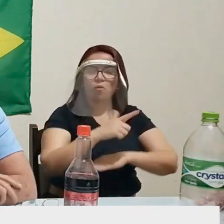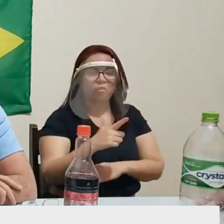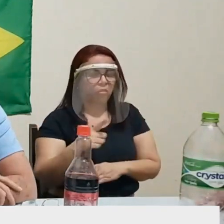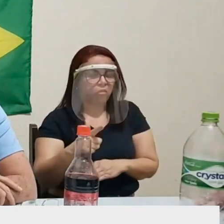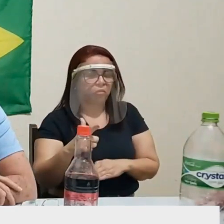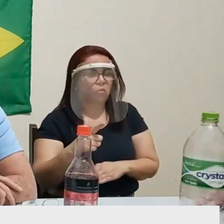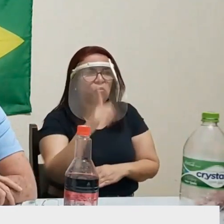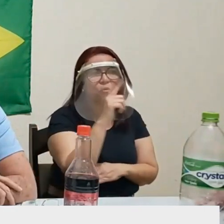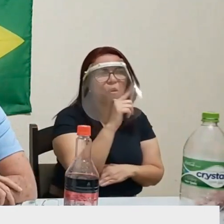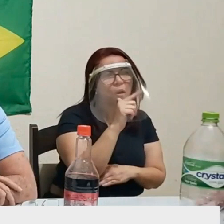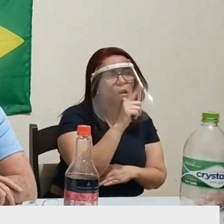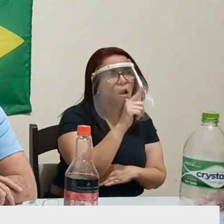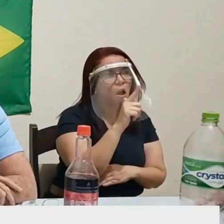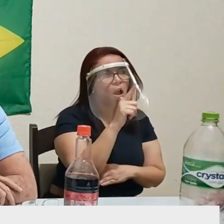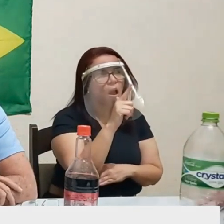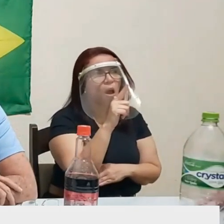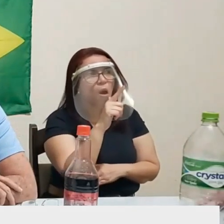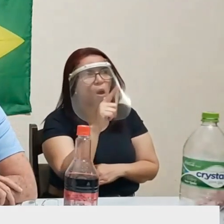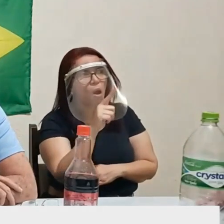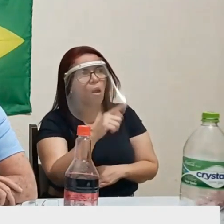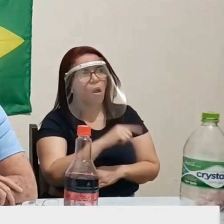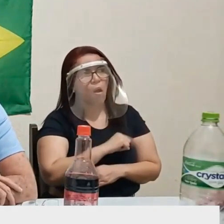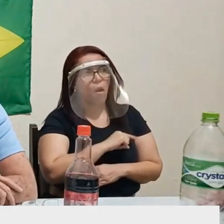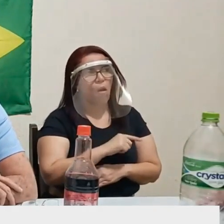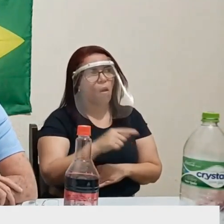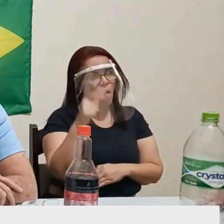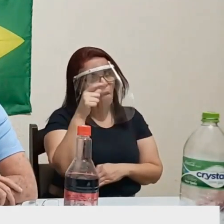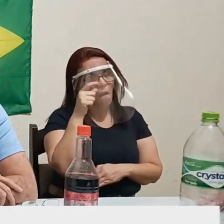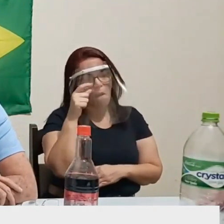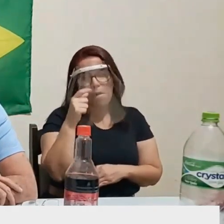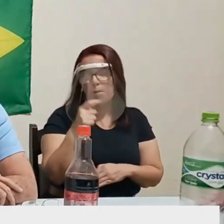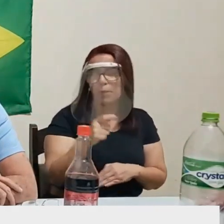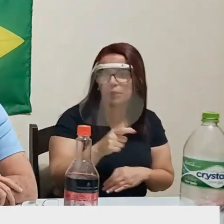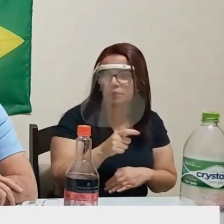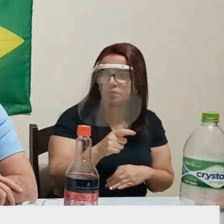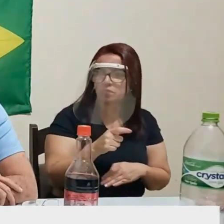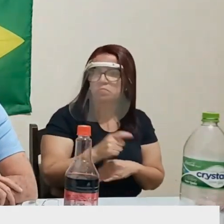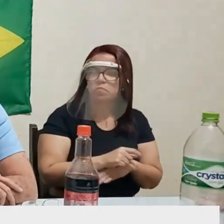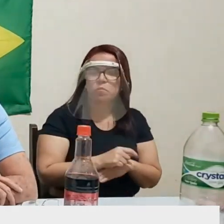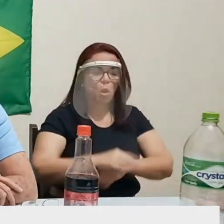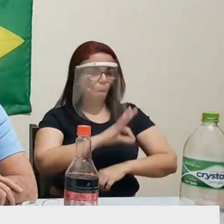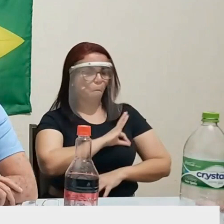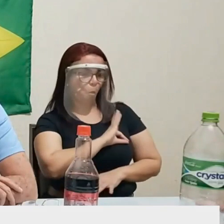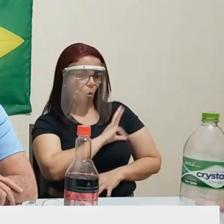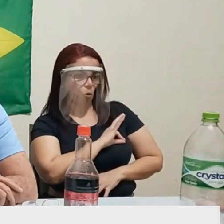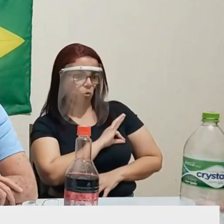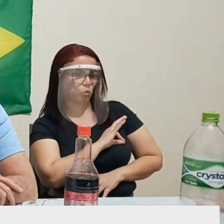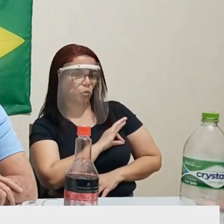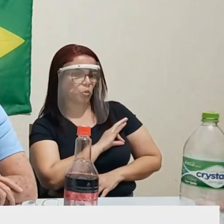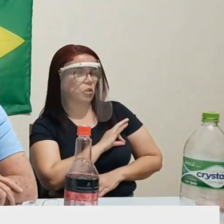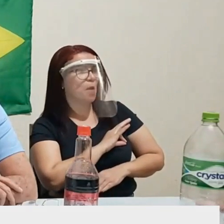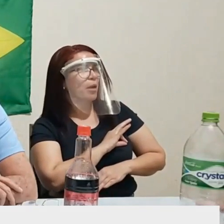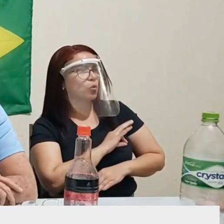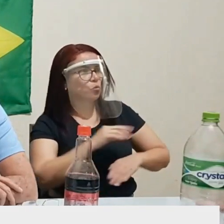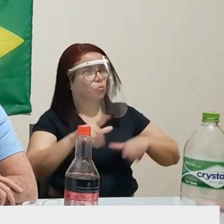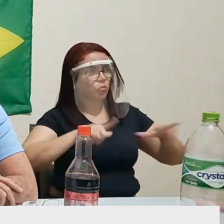fronteira seca praticamente com o Paraguai. Maior apreensão, recorde lá deles, dos policiais do Mato Grosso do Sul, com apoio